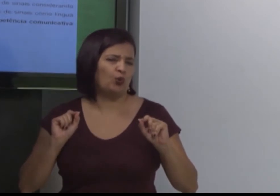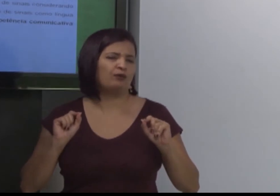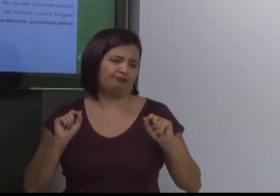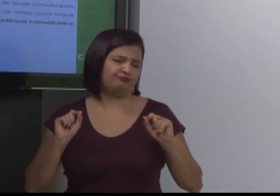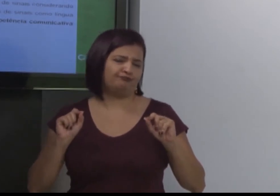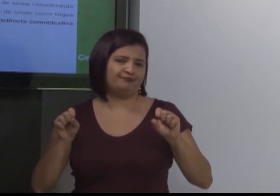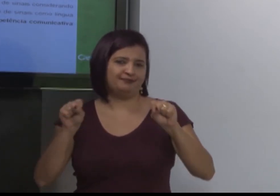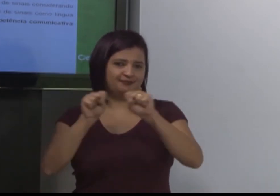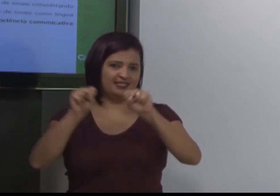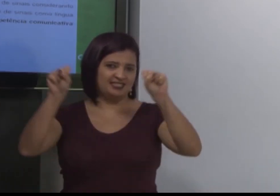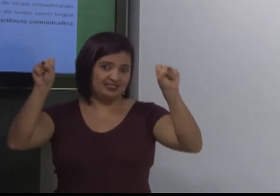O que é preciso?